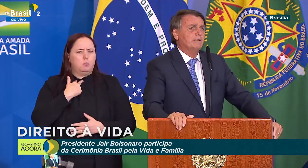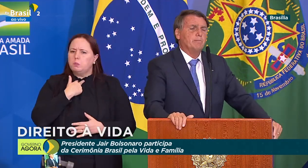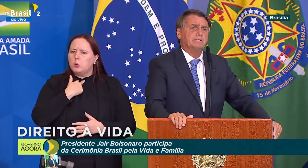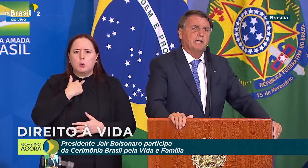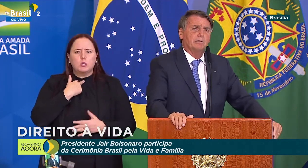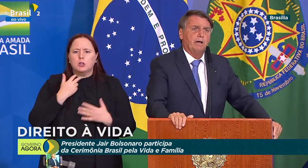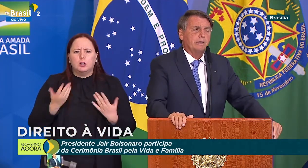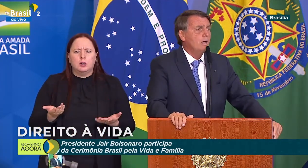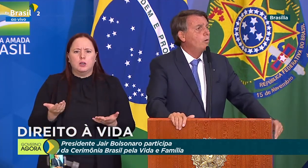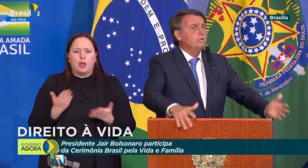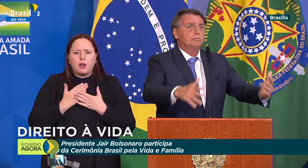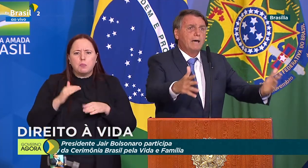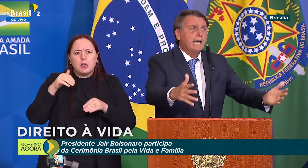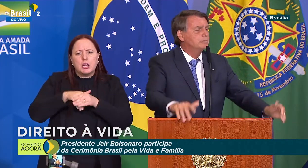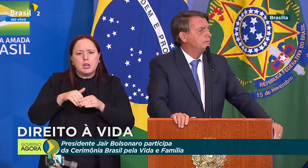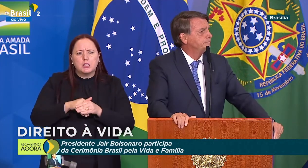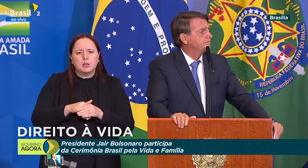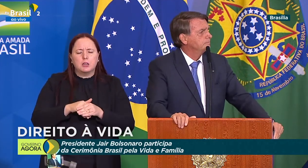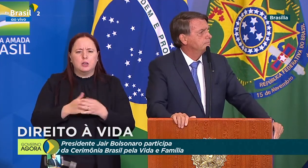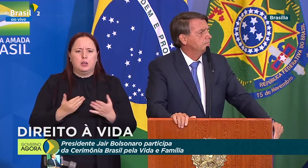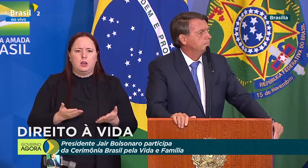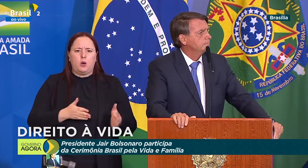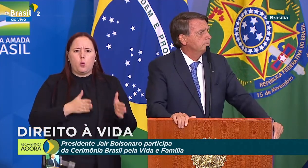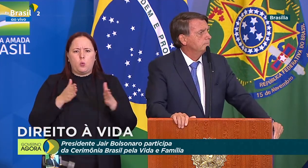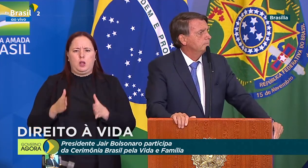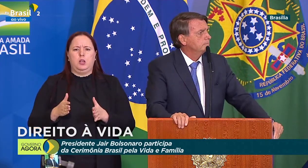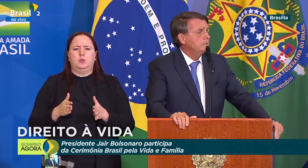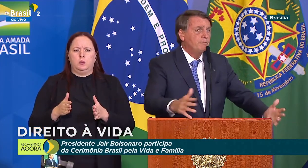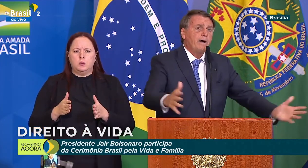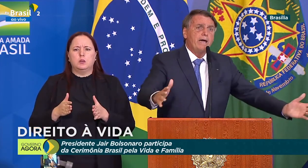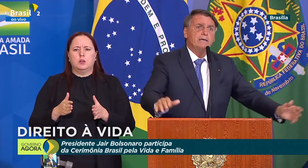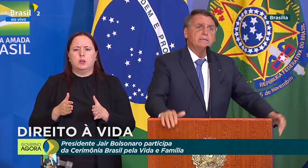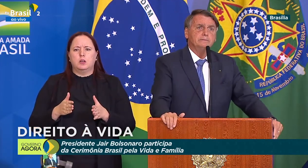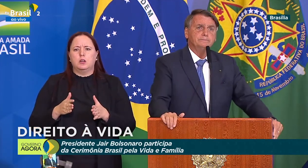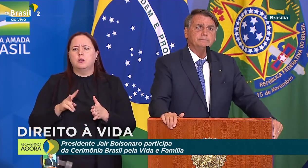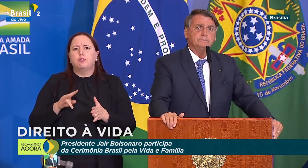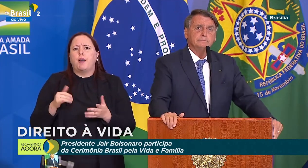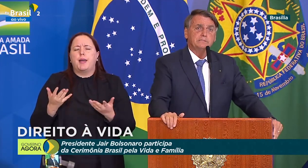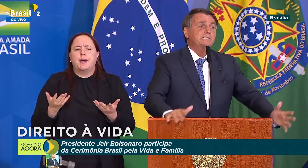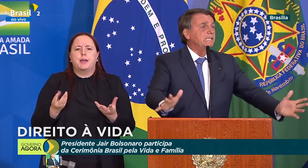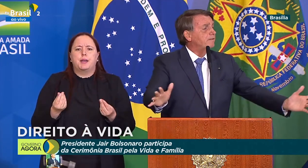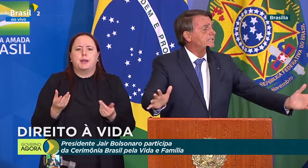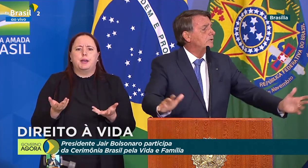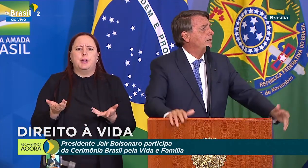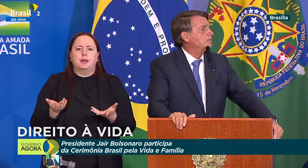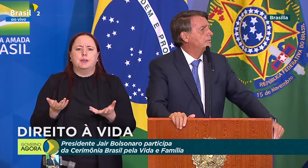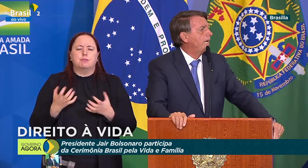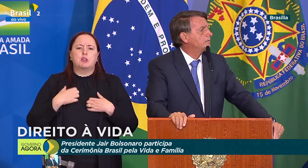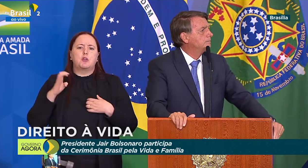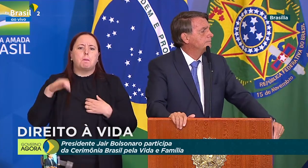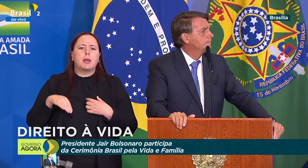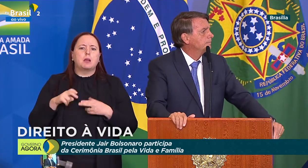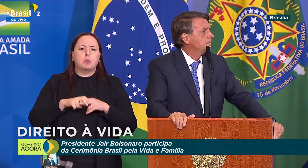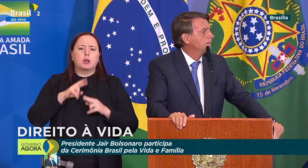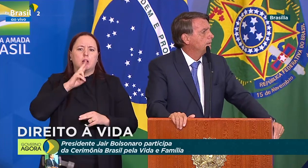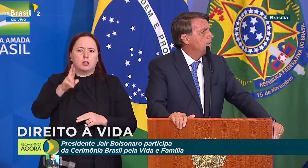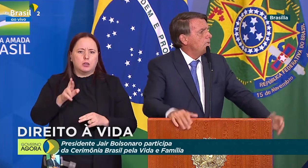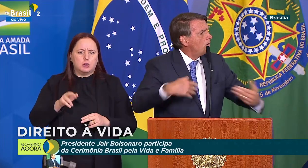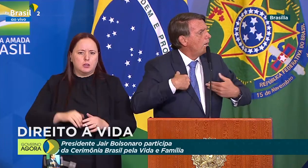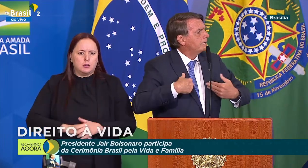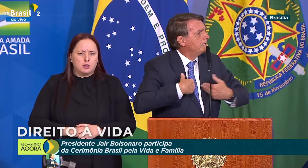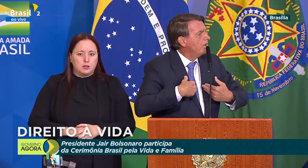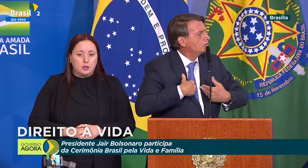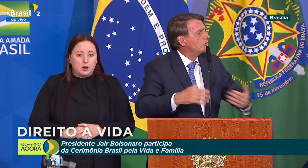podemos terminar umas eleições onde um lado e não vai se sabe fazer com o resultado